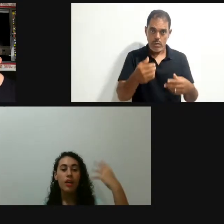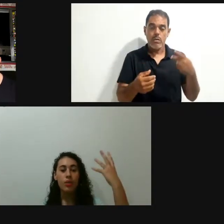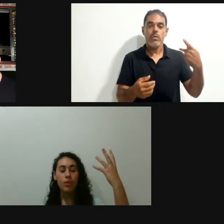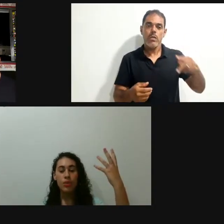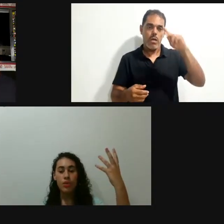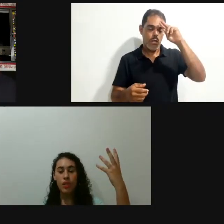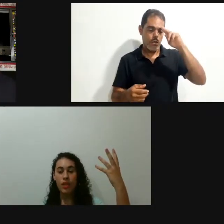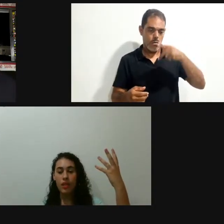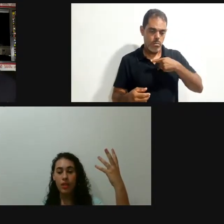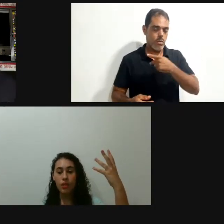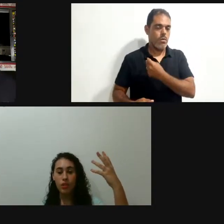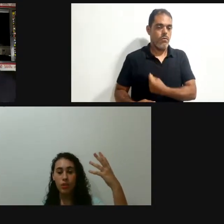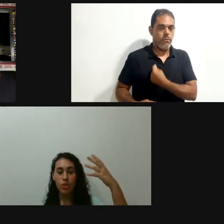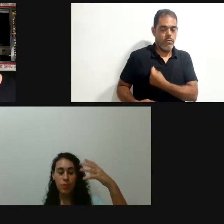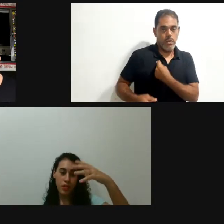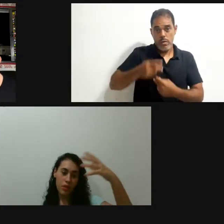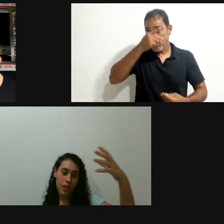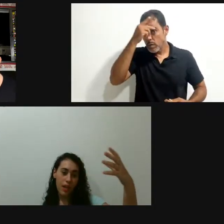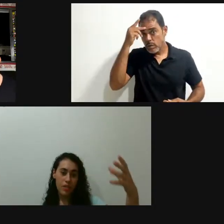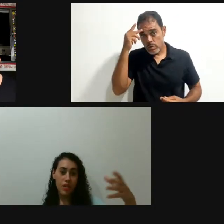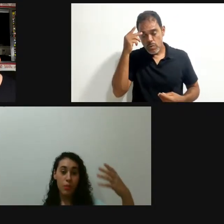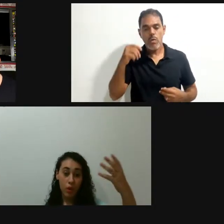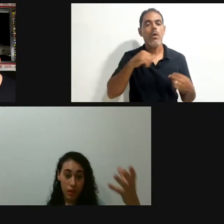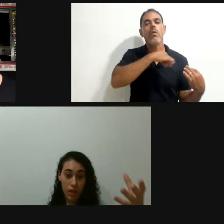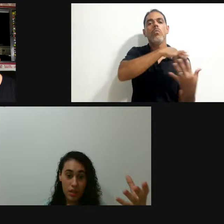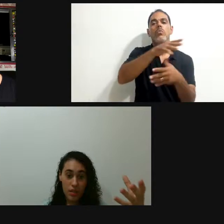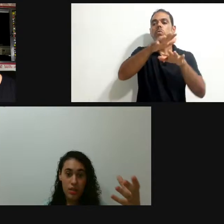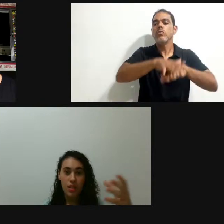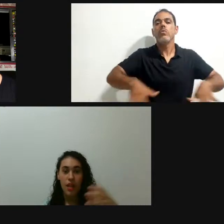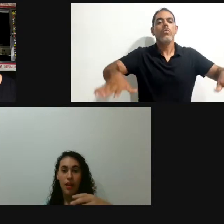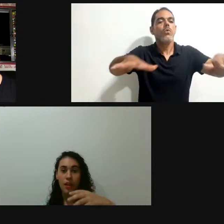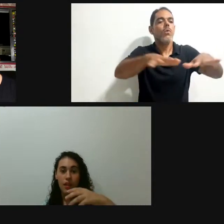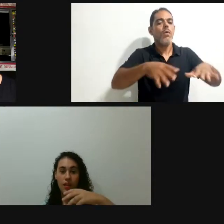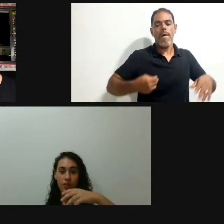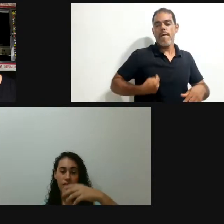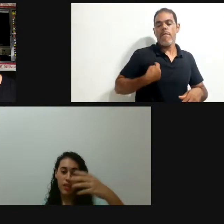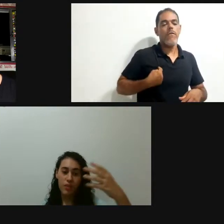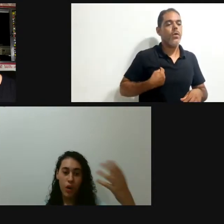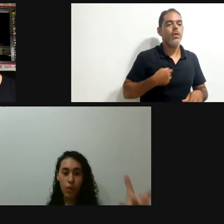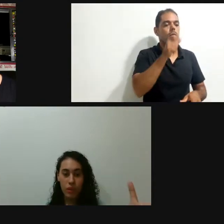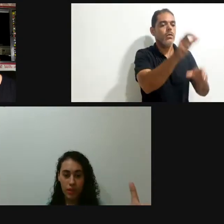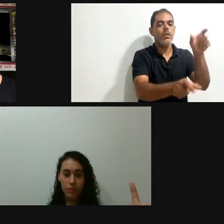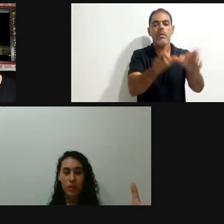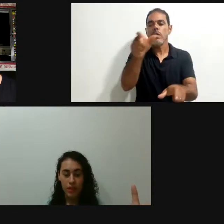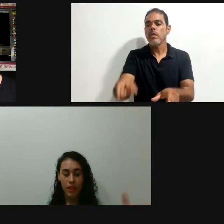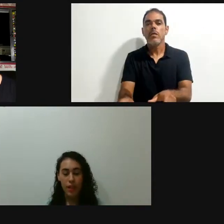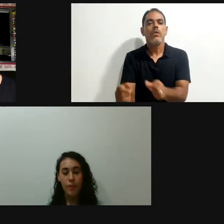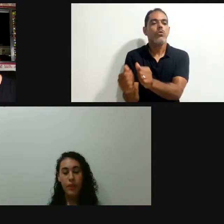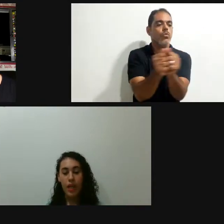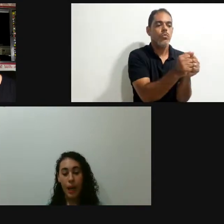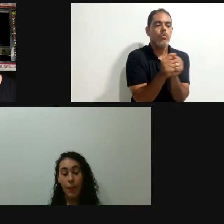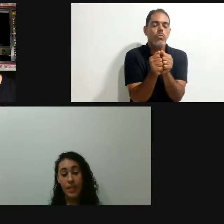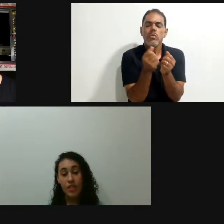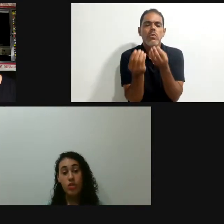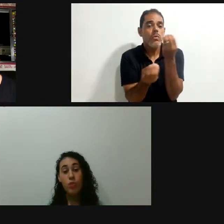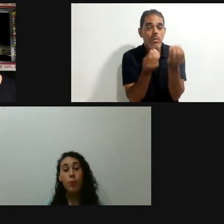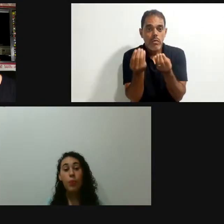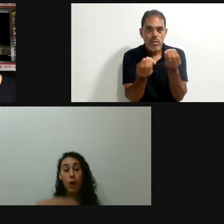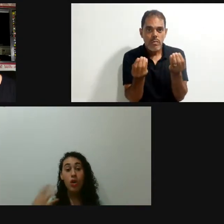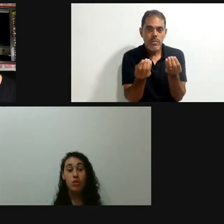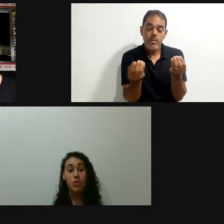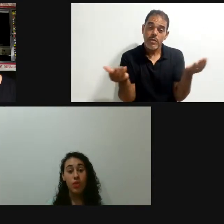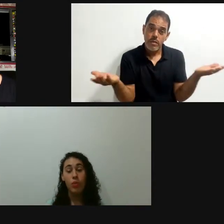dela, e dos personagens importantes que vivem em volta dela. Apesar